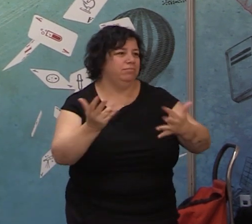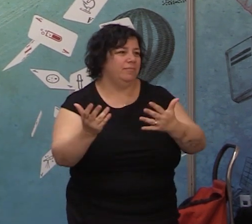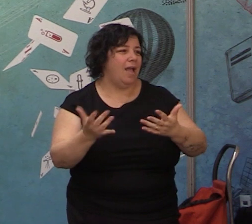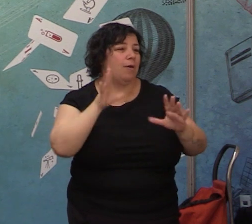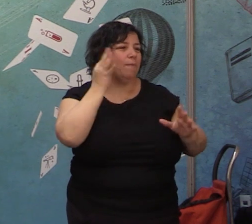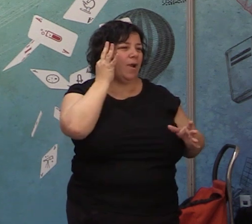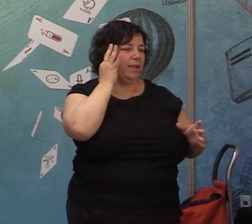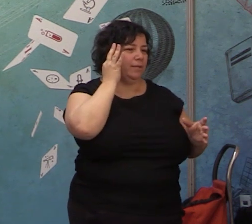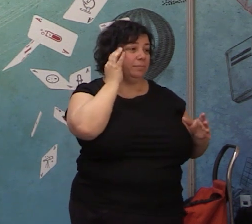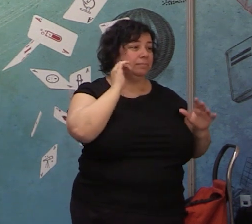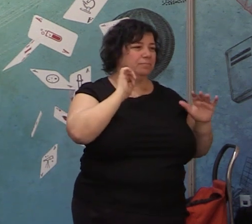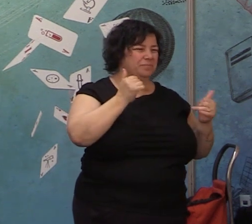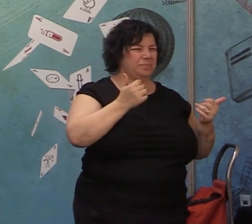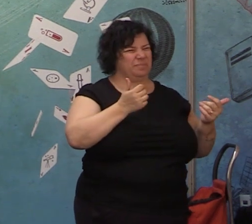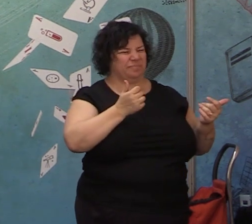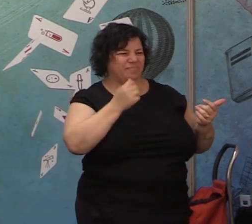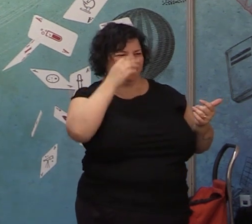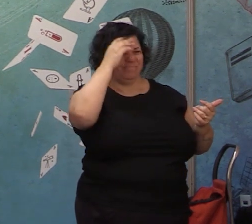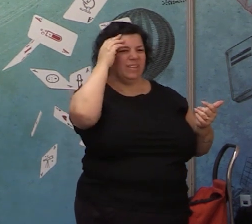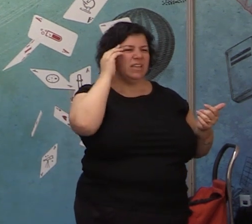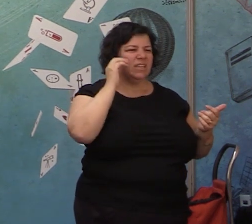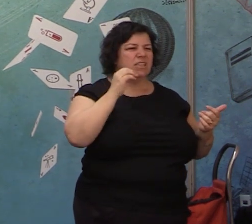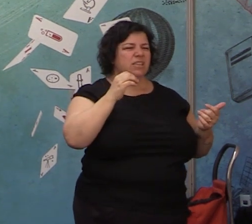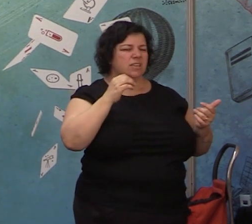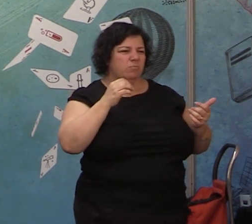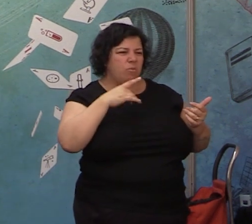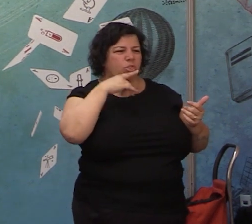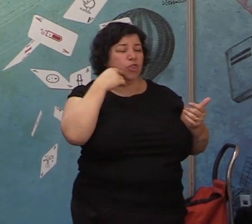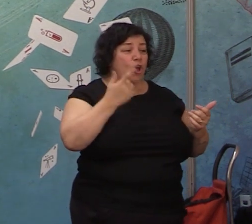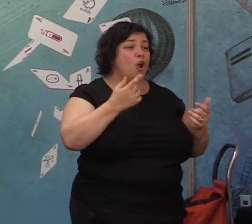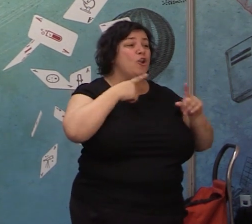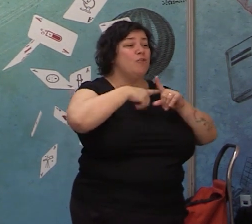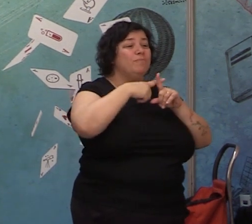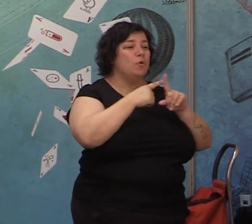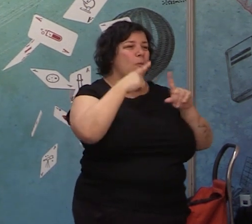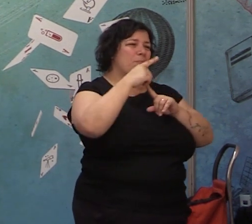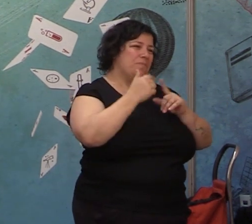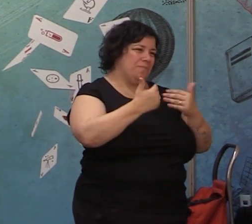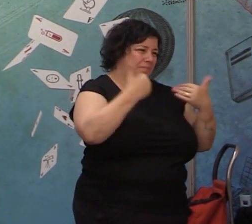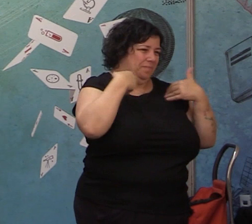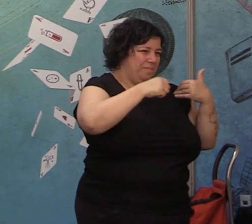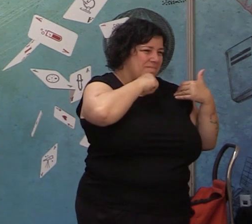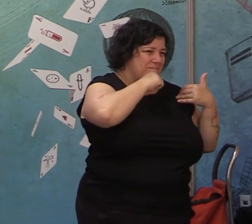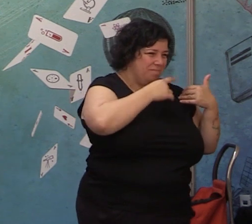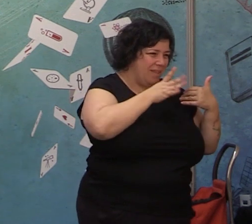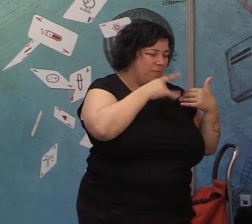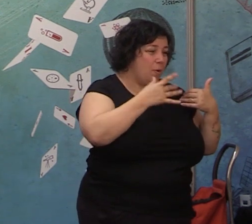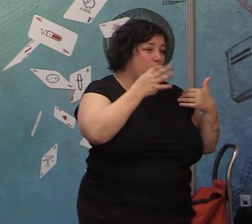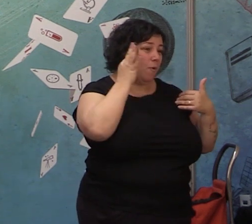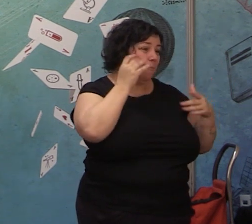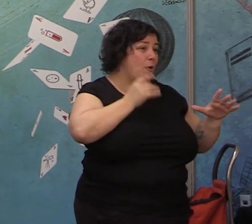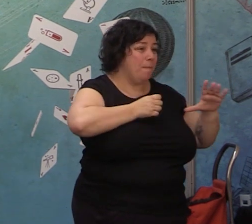Las mujeres, pues tenemos un umbral del dolor distinto, naturalmente, porque las mujeres, por el